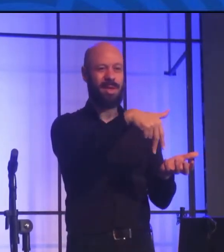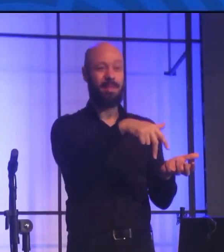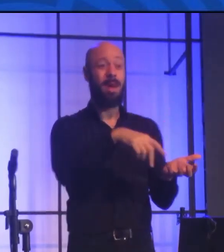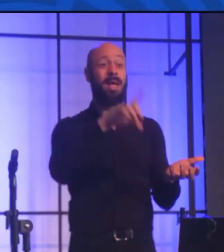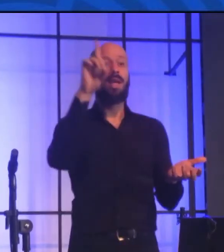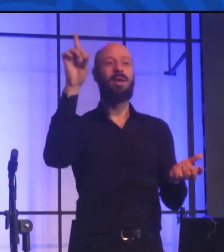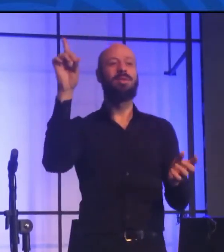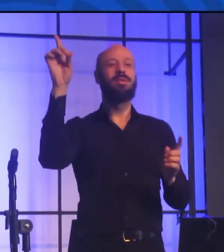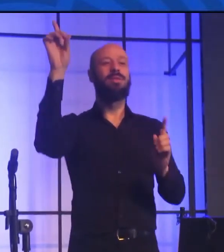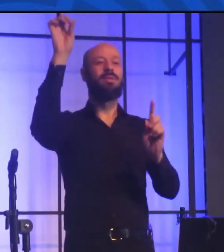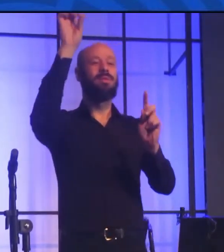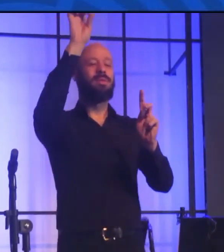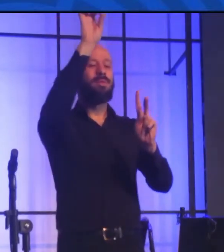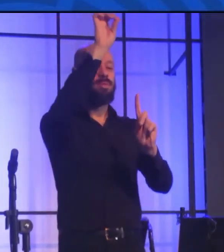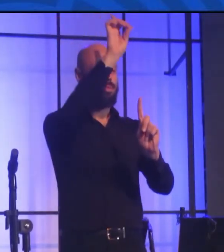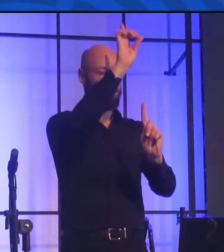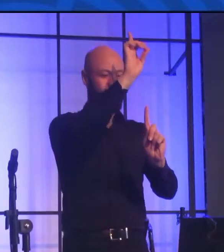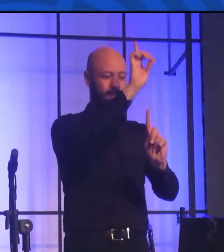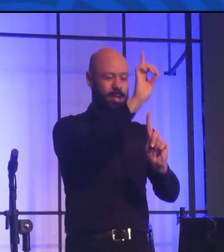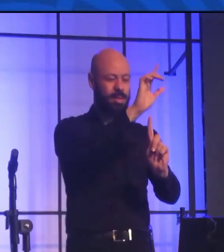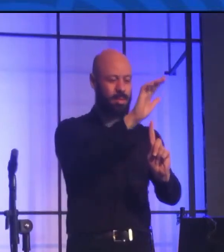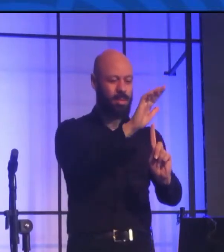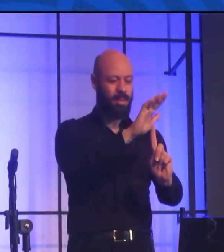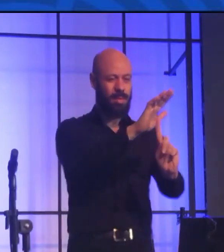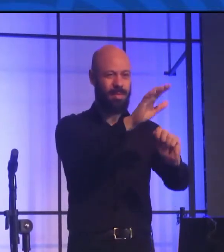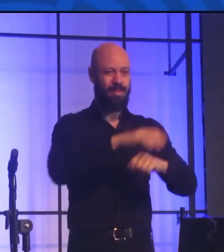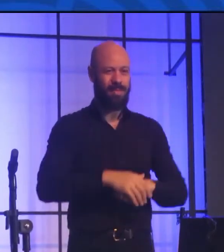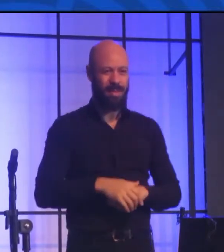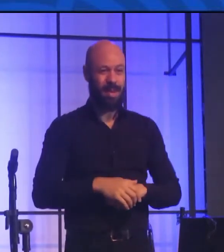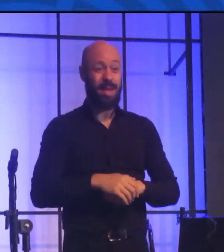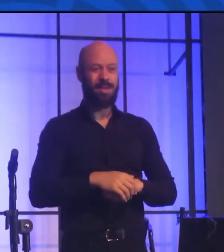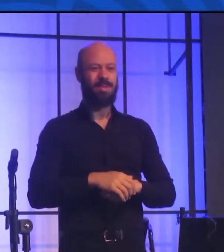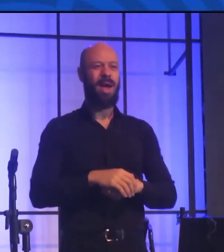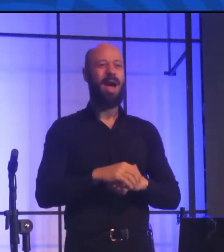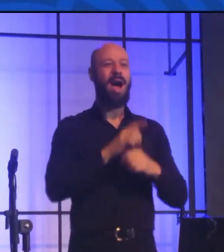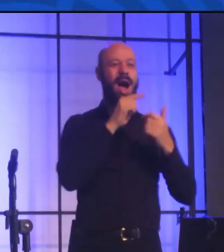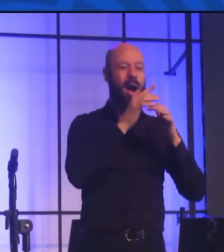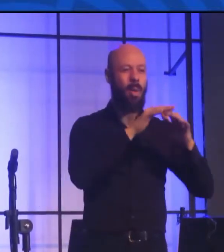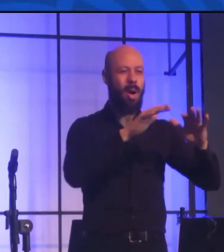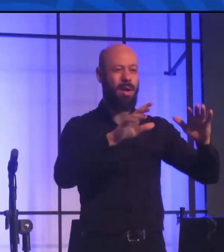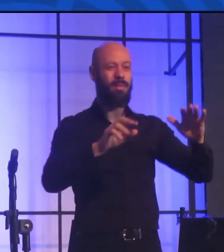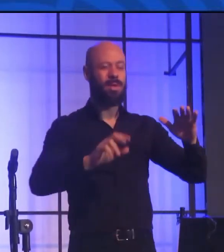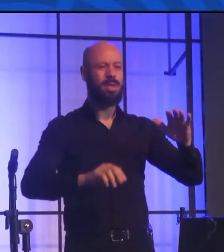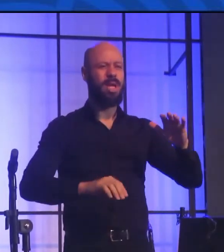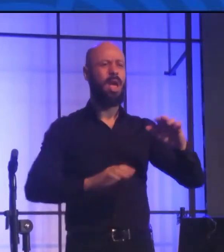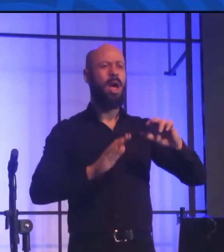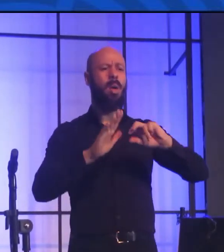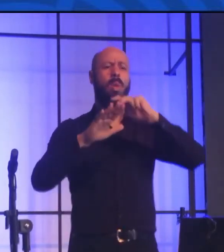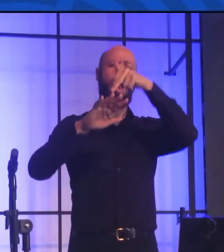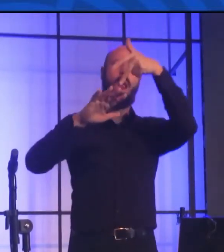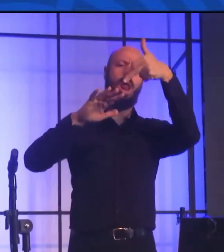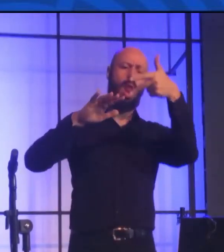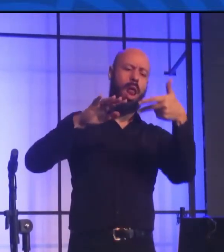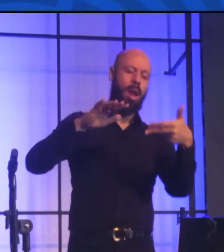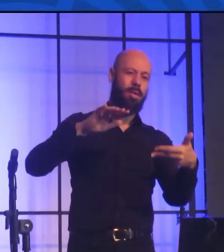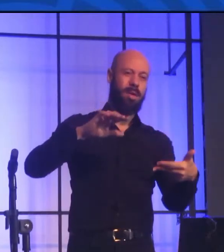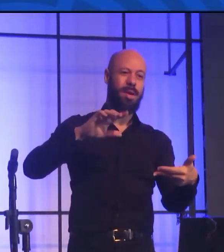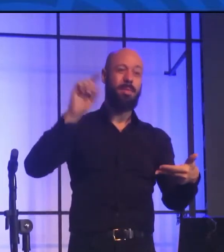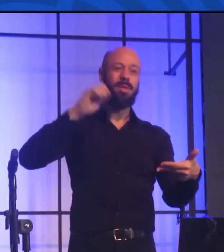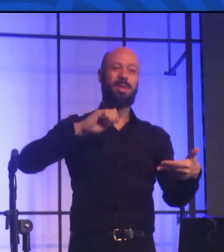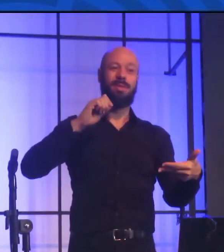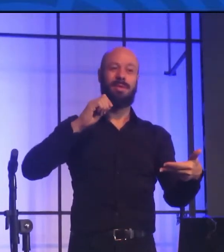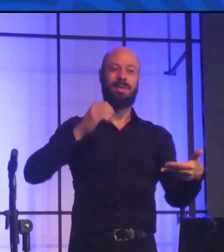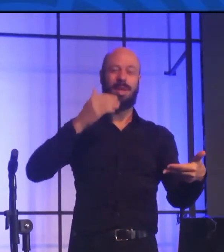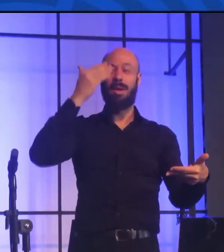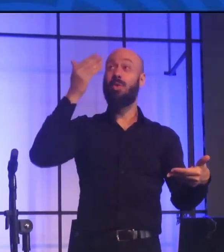ser um salva-vida, que você não vai se afogar. Se você passar pelas trevas, eu serei uma lâmpada que vai te